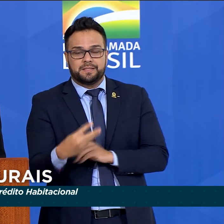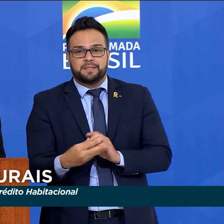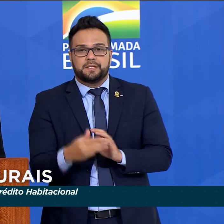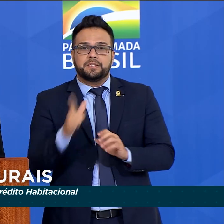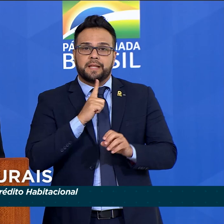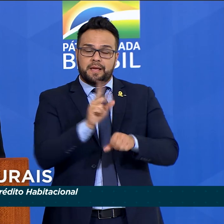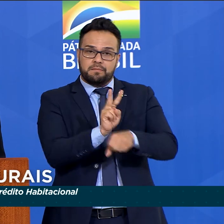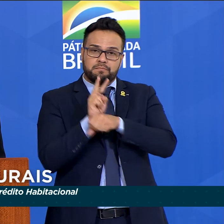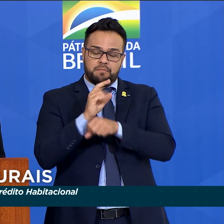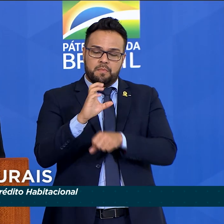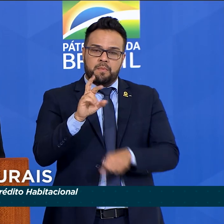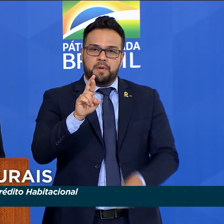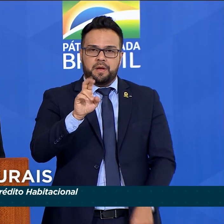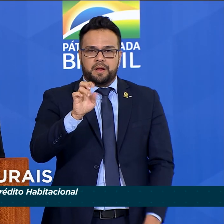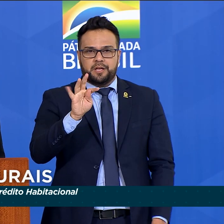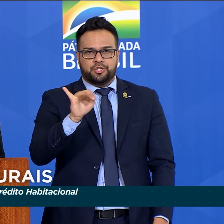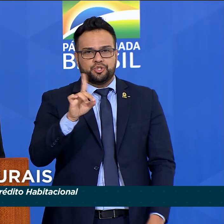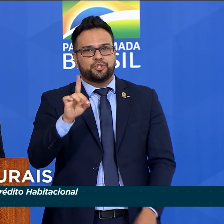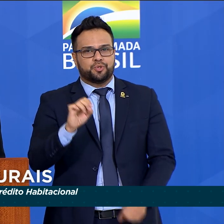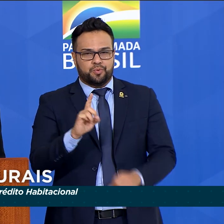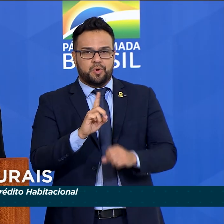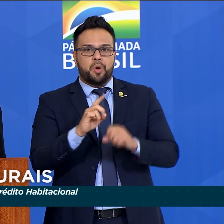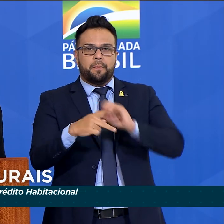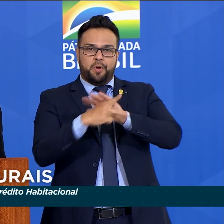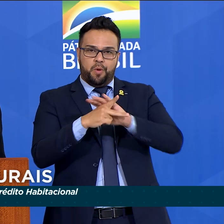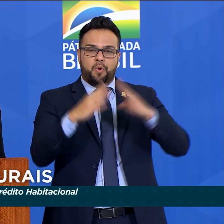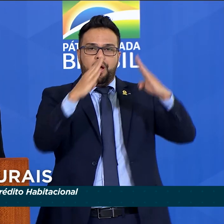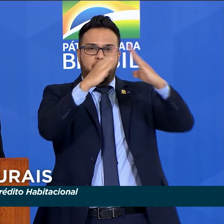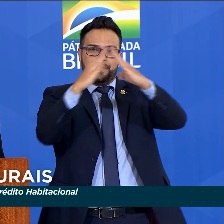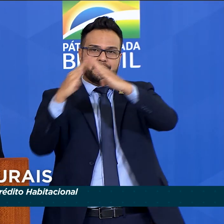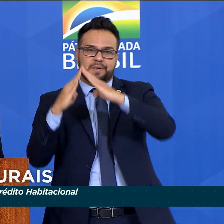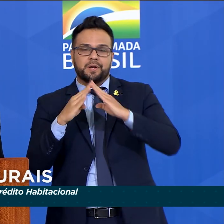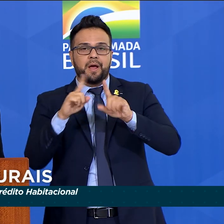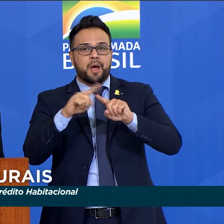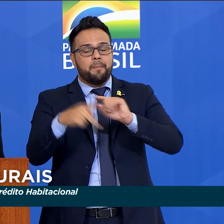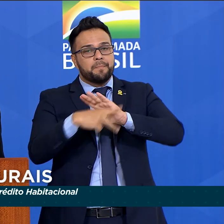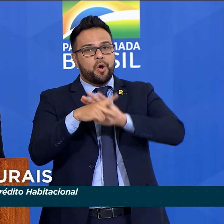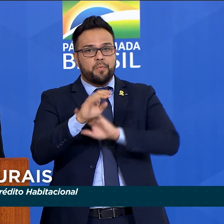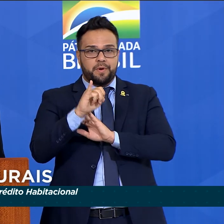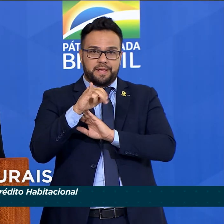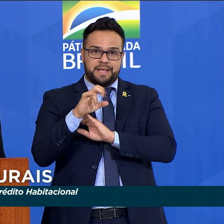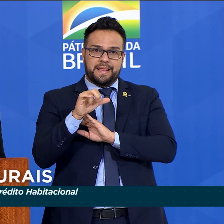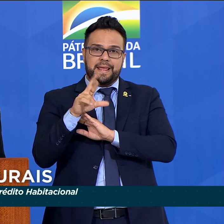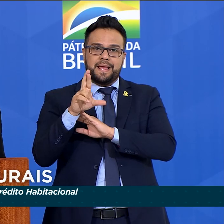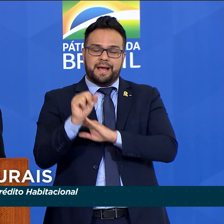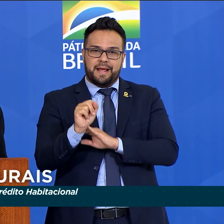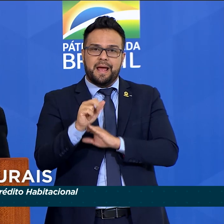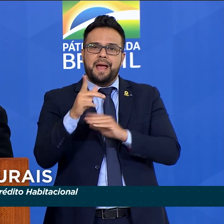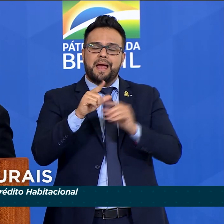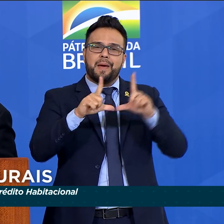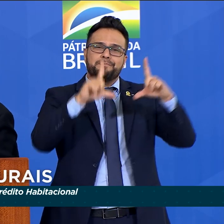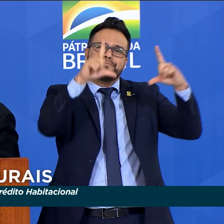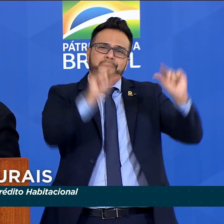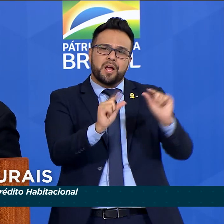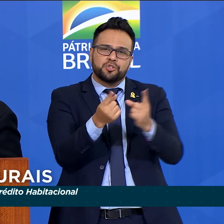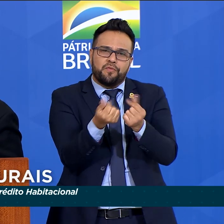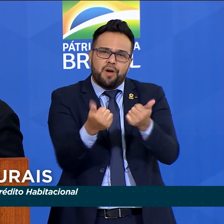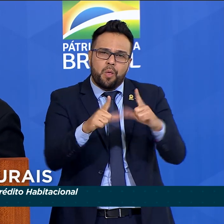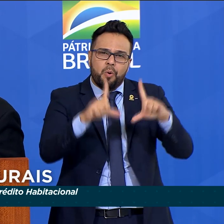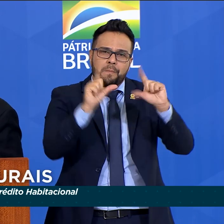de habitação eram aplicados diretamente pelo INCRA, em valores muito baixos, mas eram depositados em contas bloqueadas